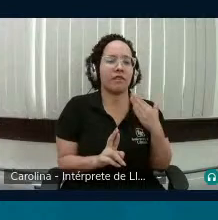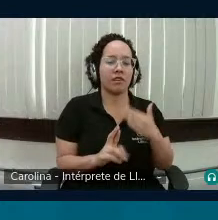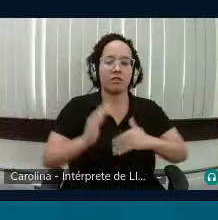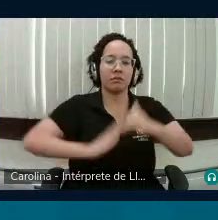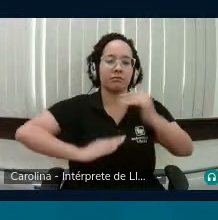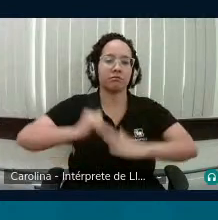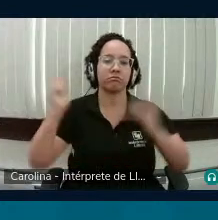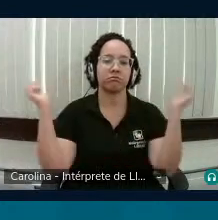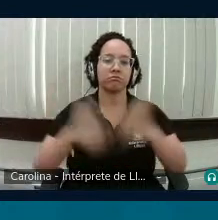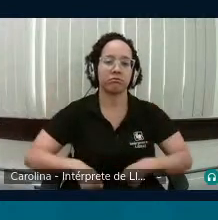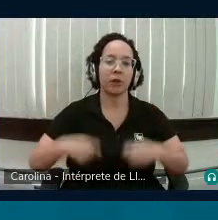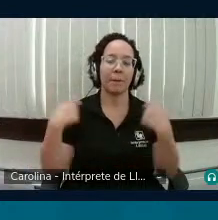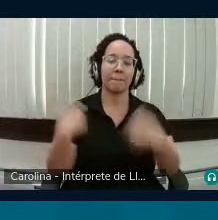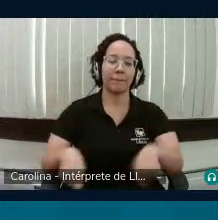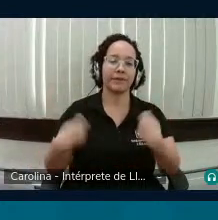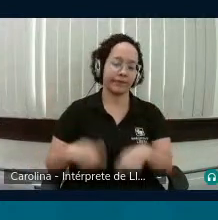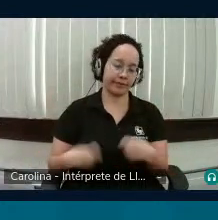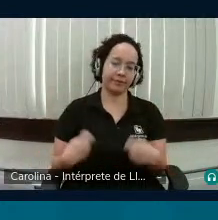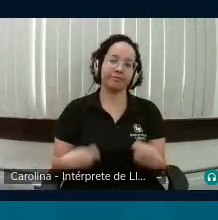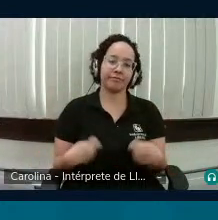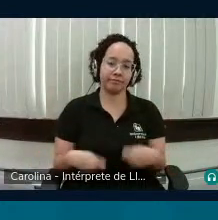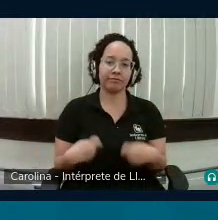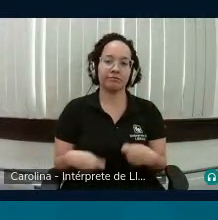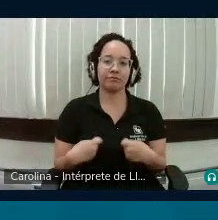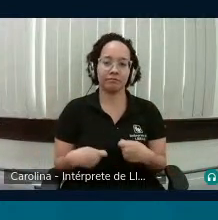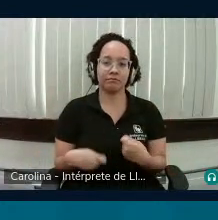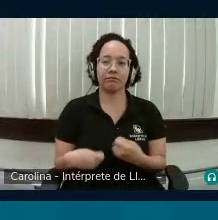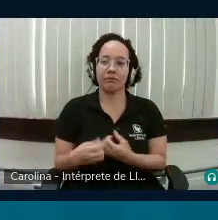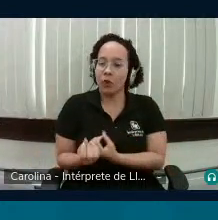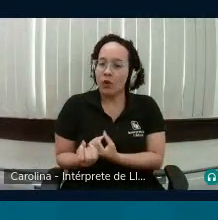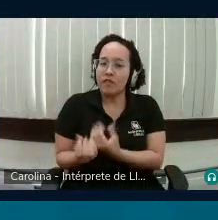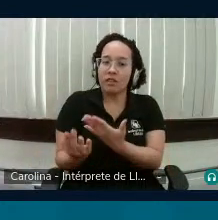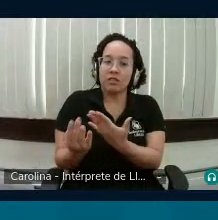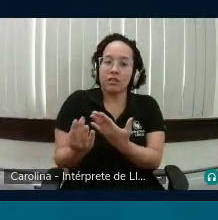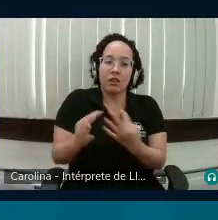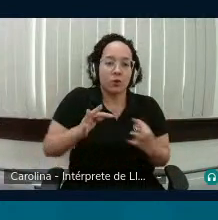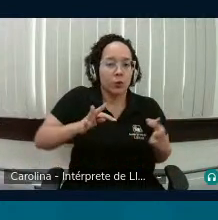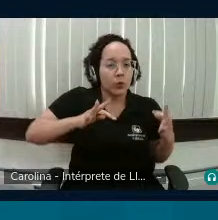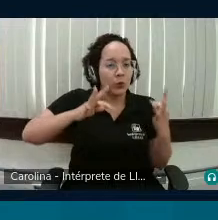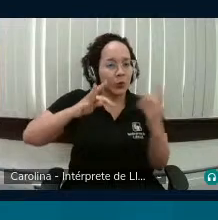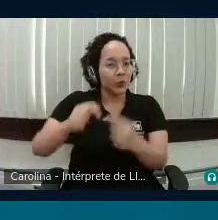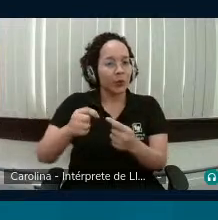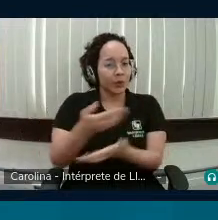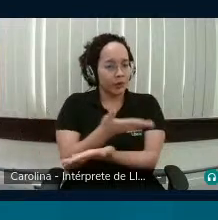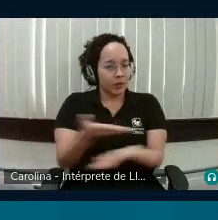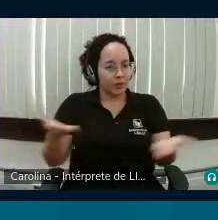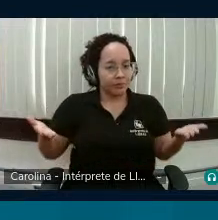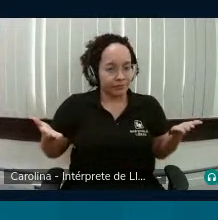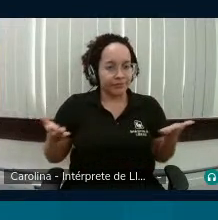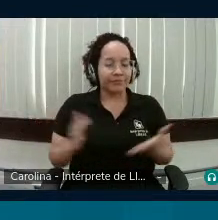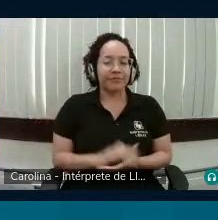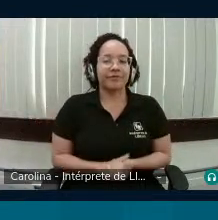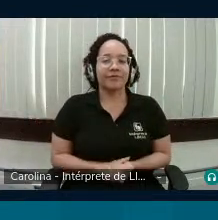realmente precisa, enfim, oferecer essas condições para todos e todas, né? Então,